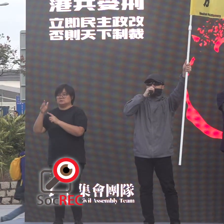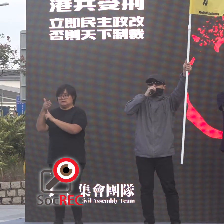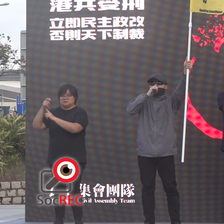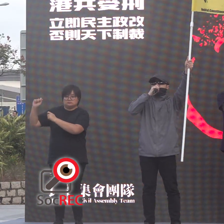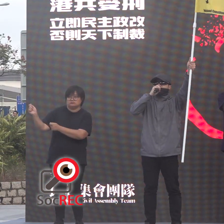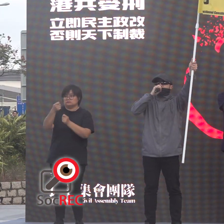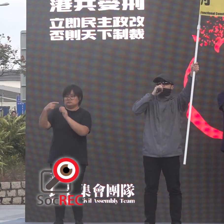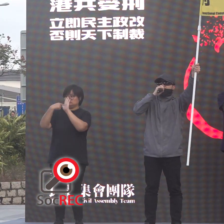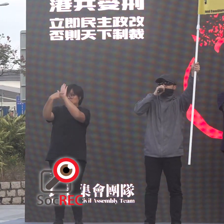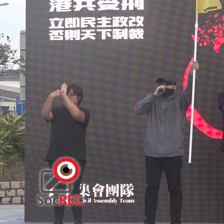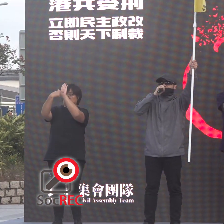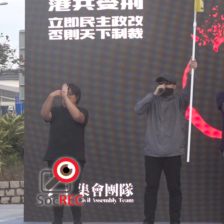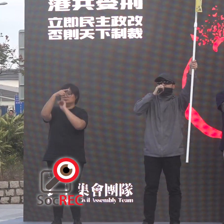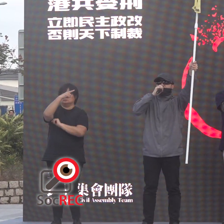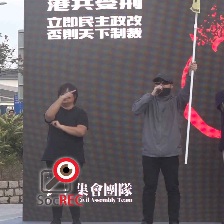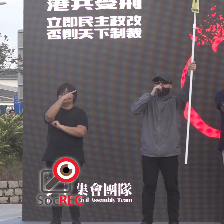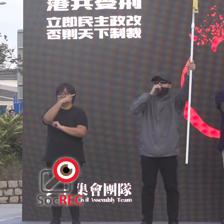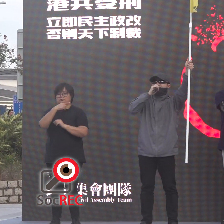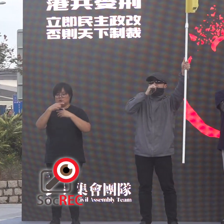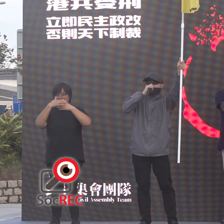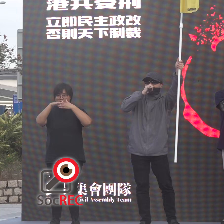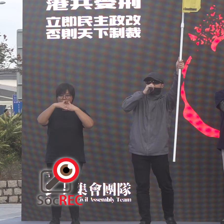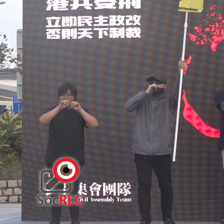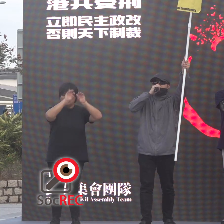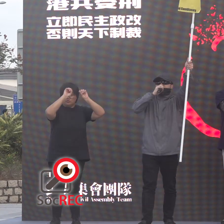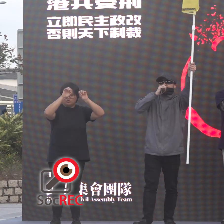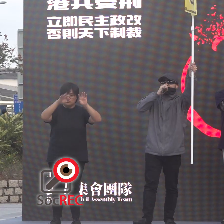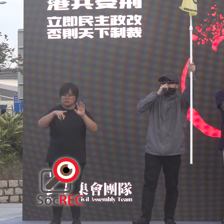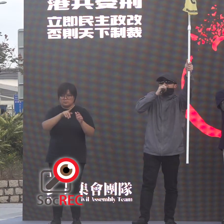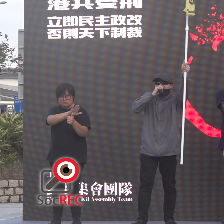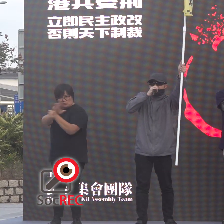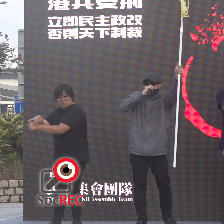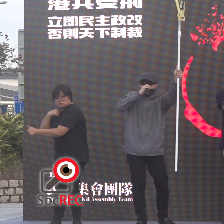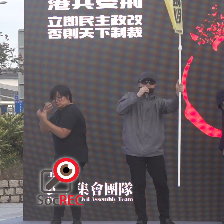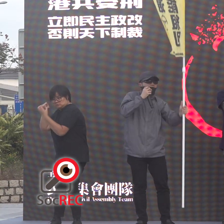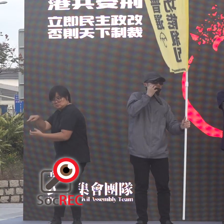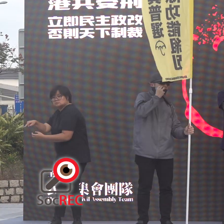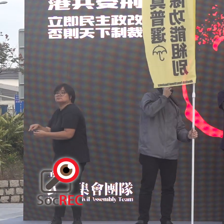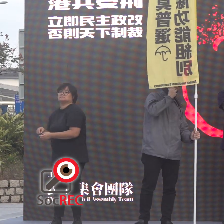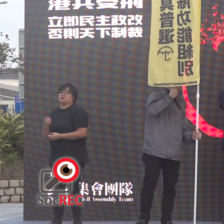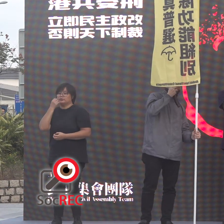去幫助香港真正普選，好嗎？多謝大家。